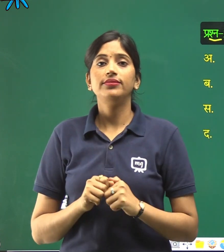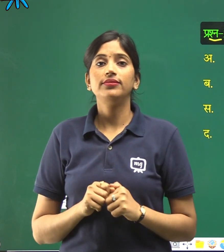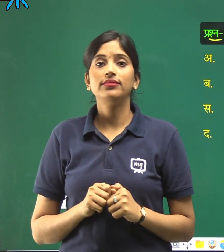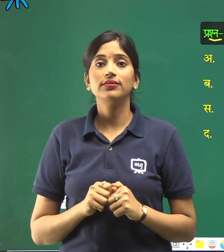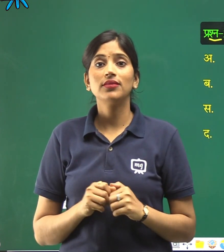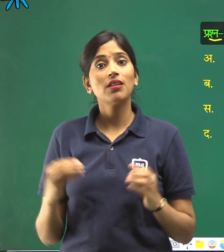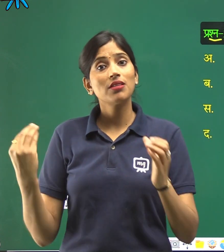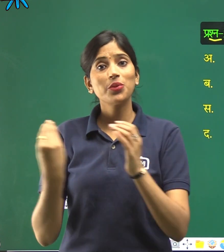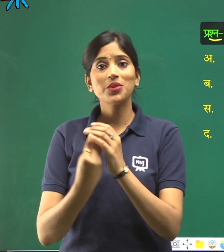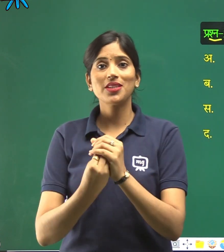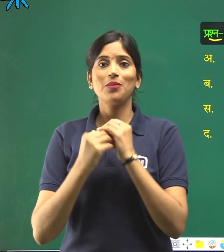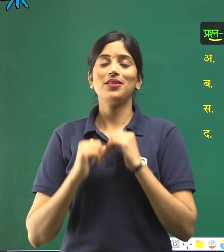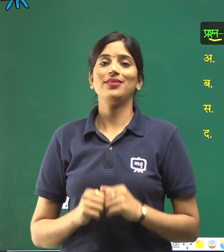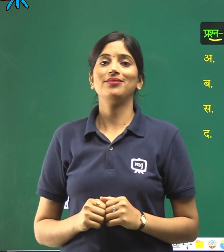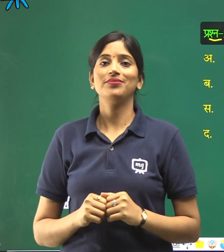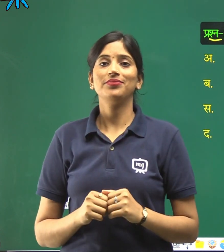उपयुक्त